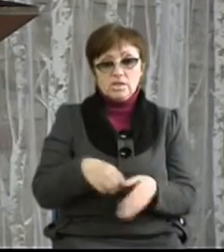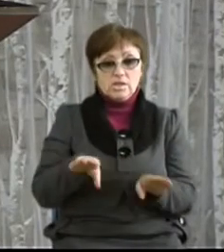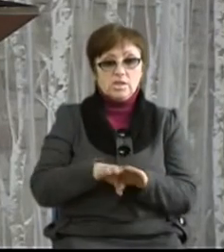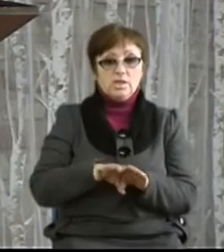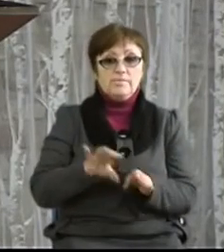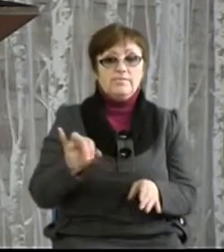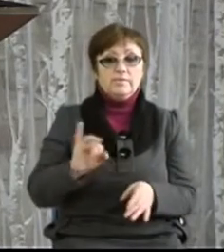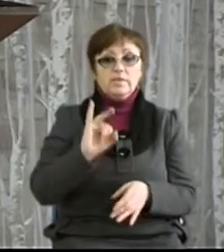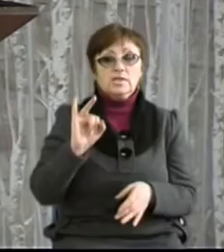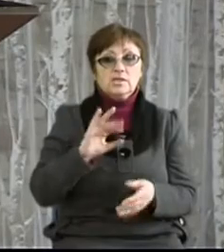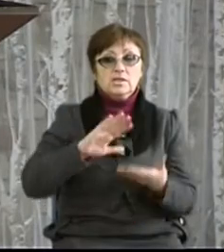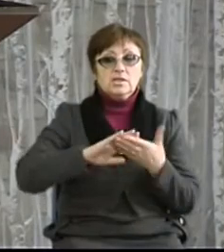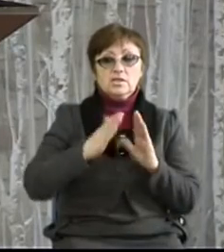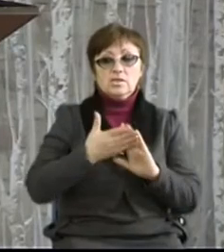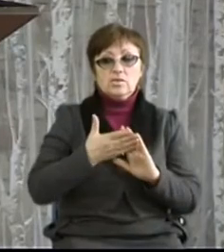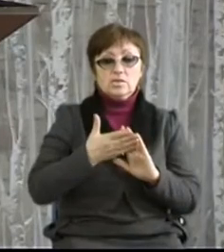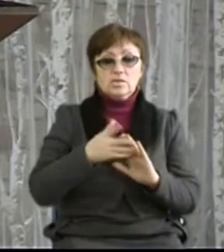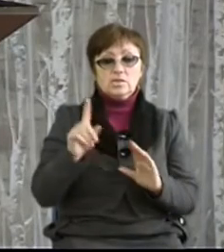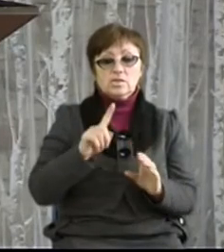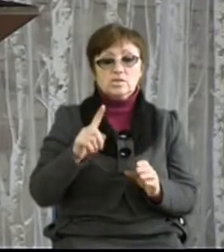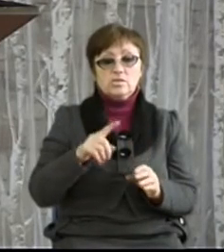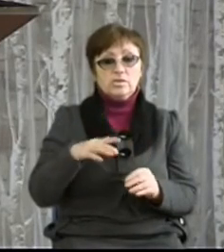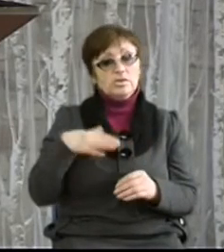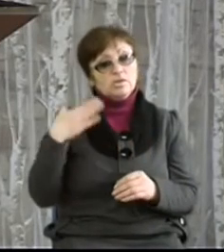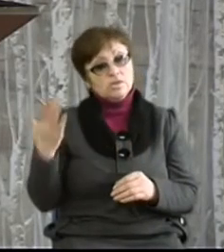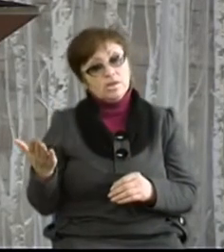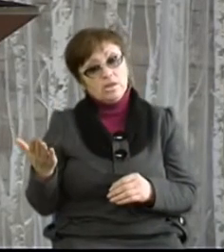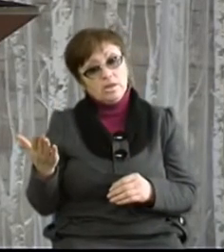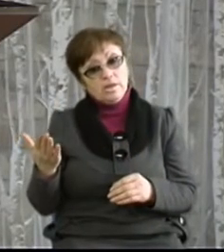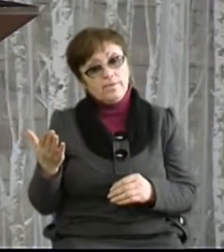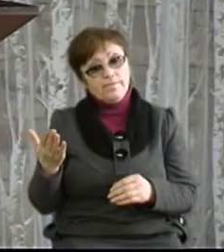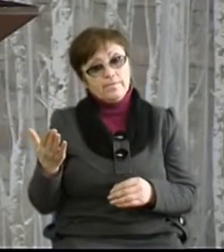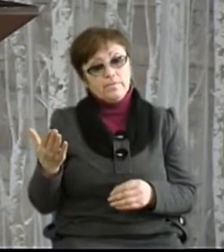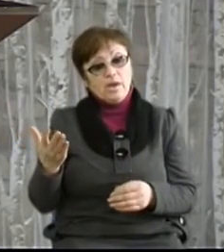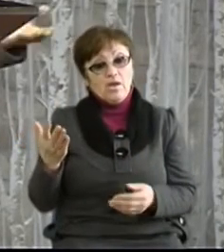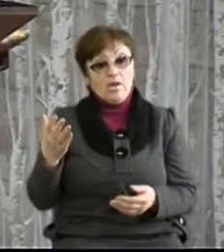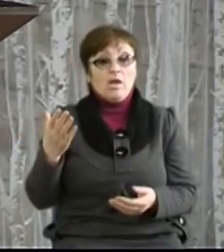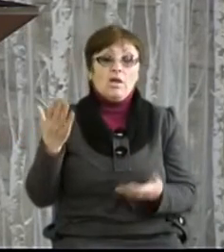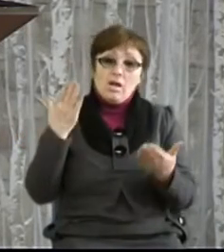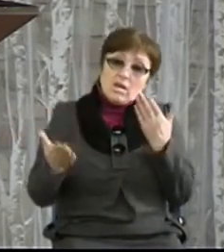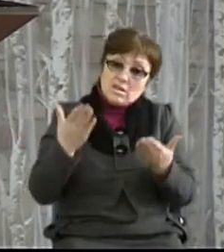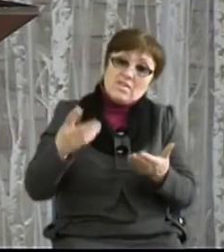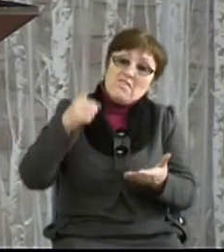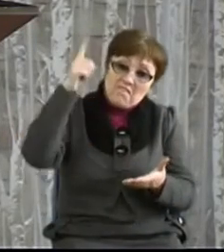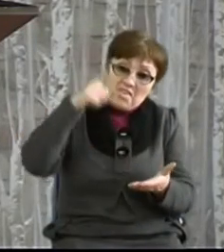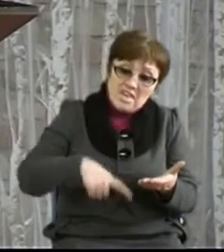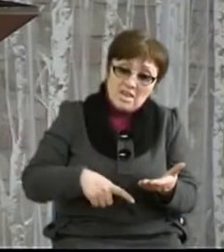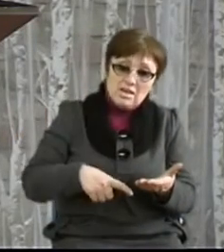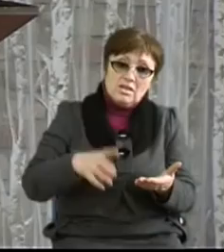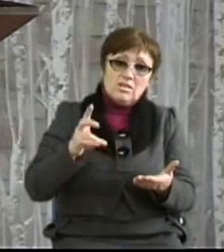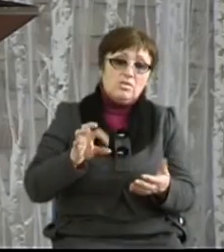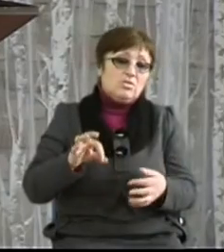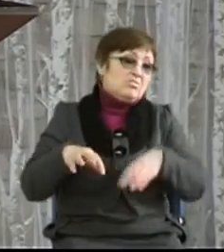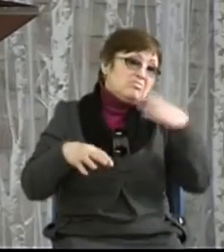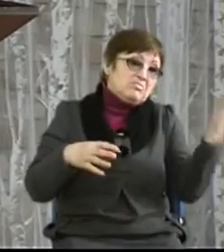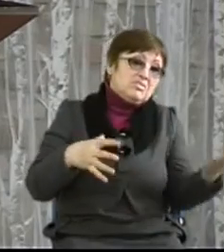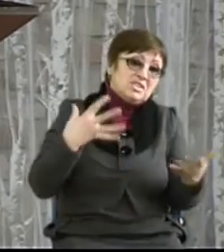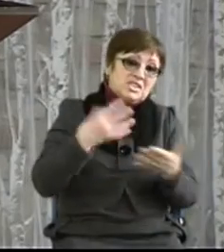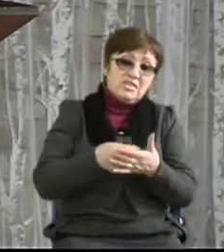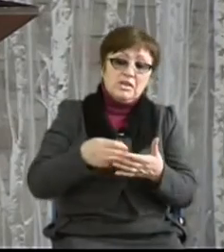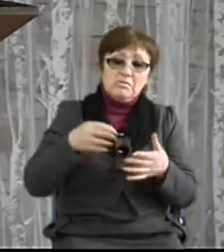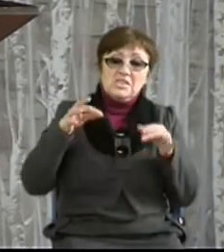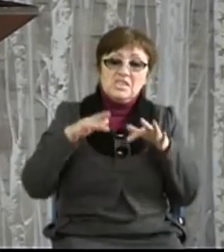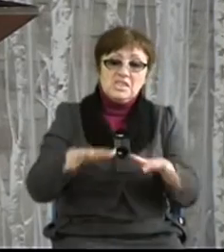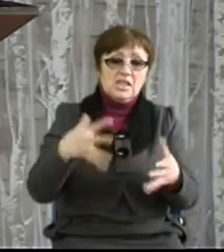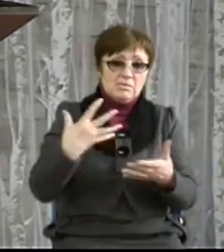очень интересная ситуация, что с одной стороны, вроде бы ты веришь, но с другой стороны, своими делами,